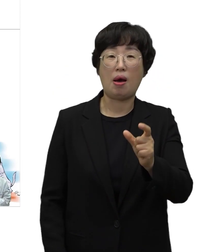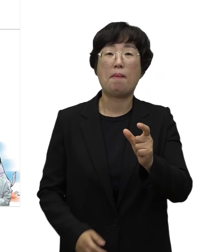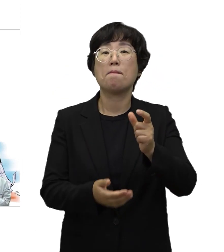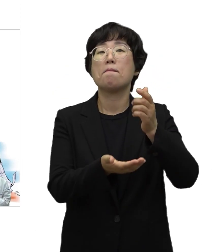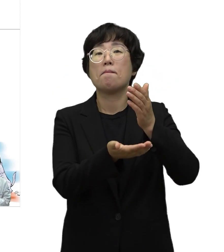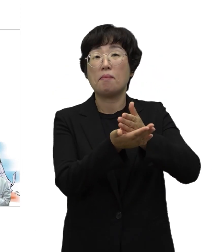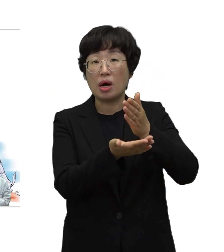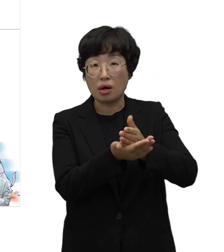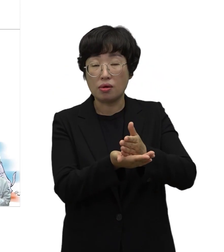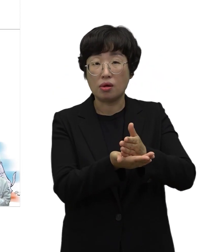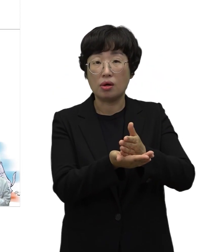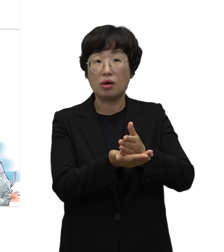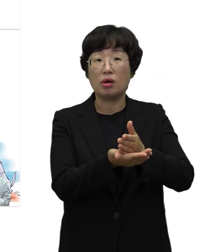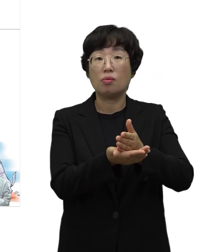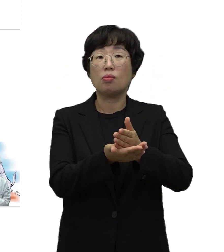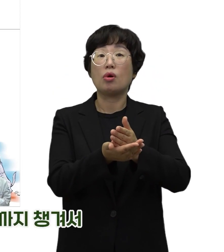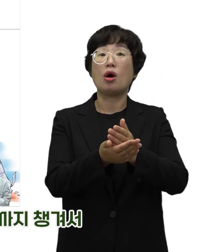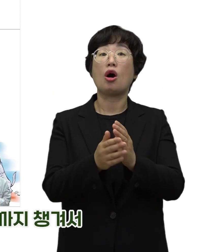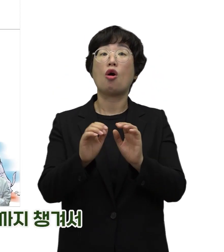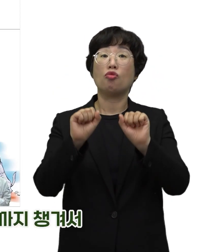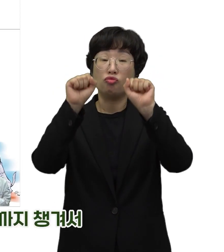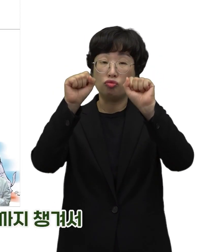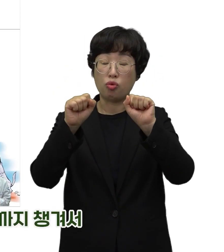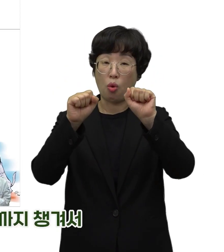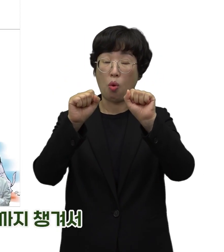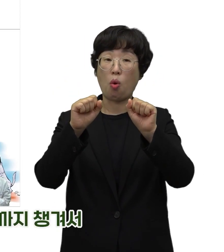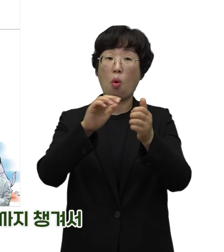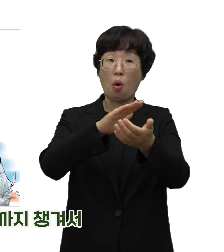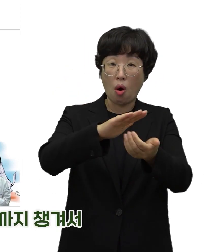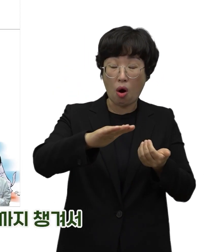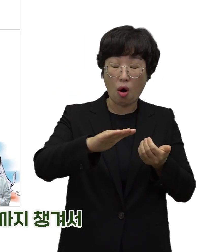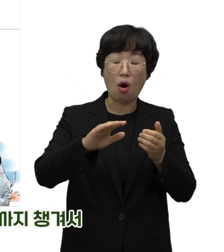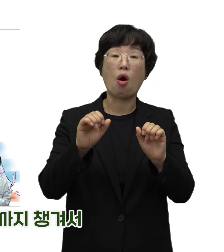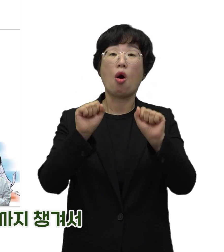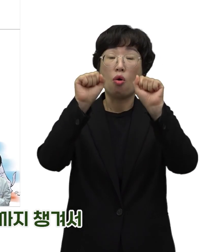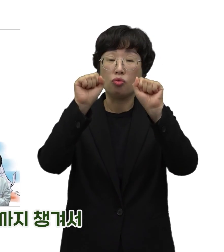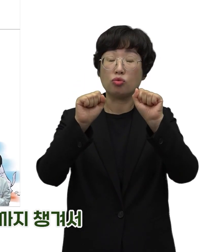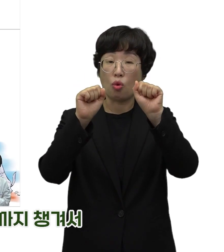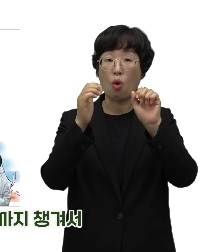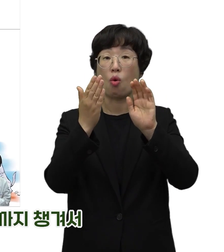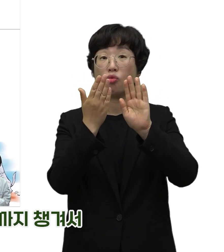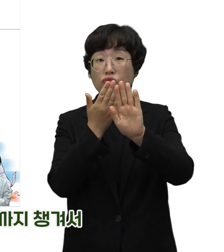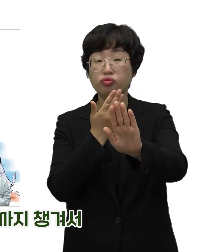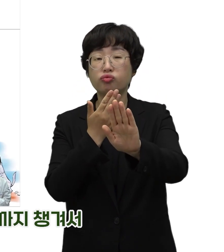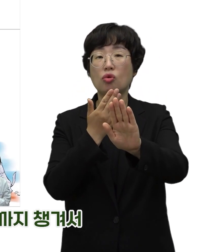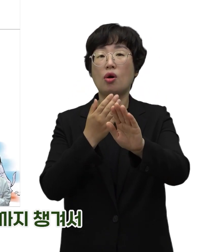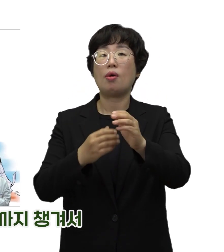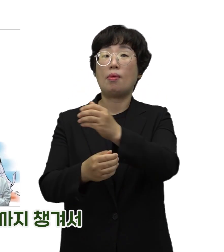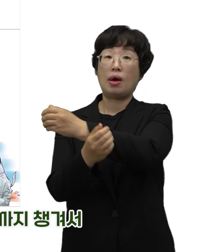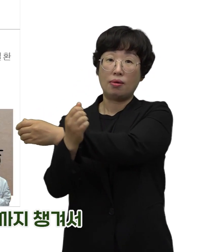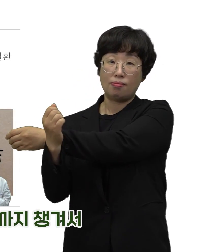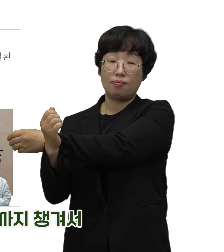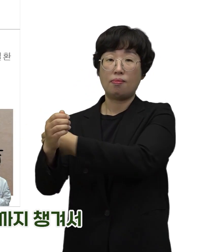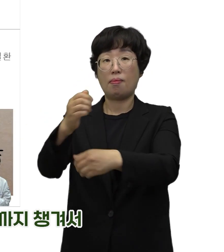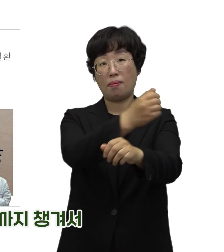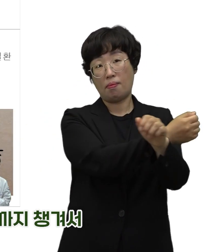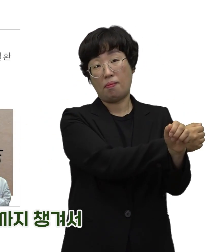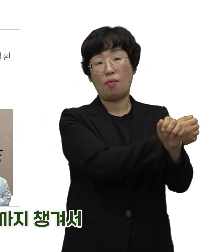조금 지양하시는 것이 좋겠습니다. 다치지 않게 준비 운동, 정리 운동